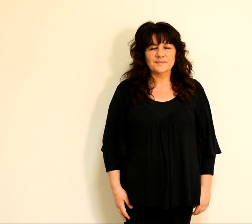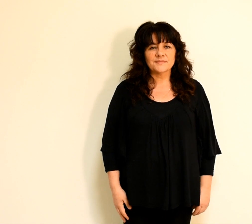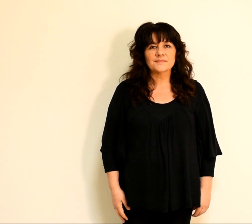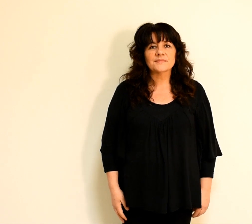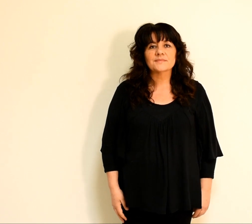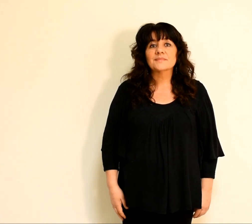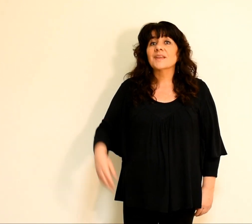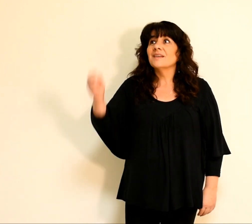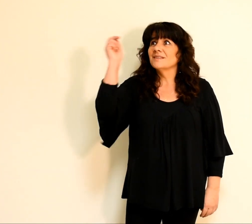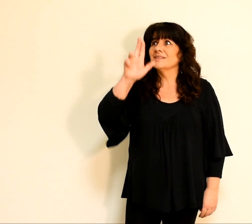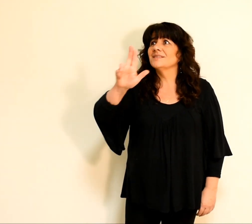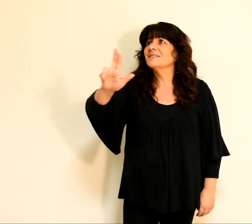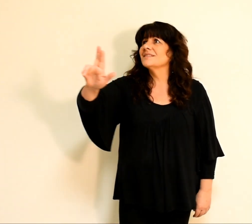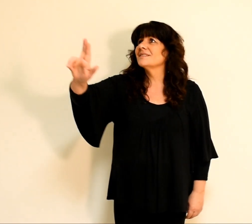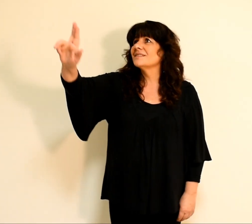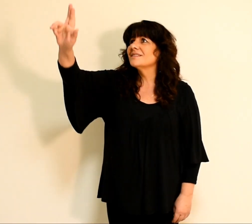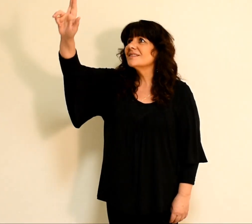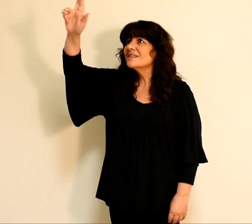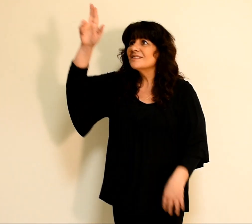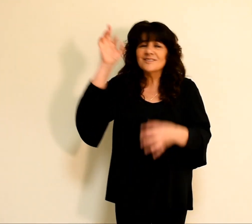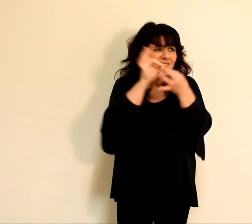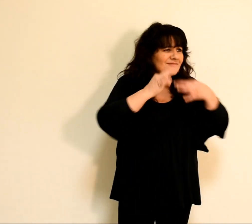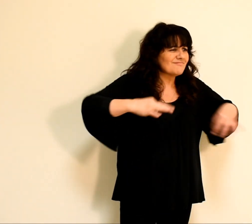Toutes les nations, Seigneur,